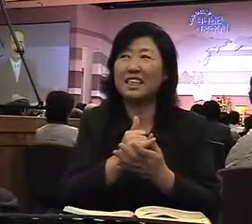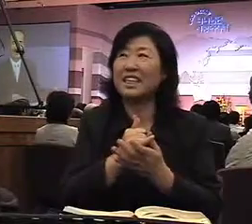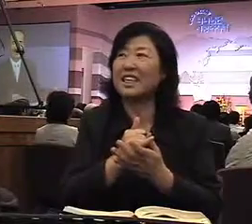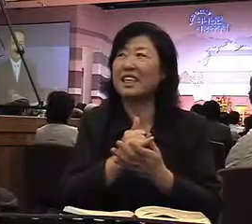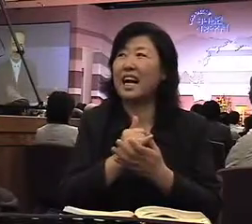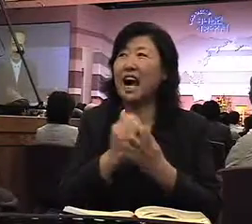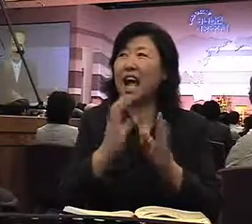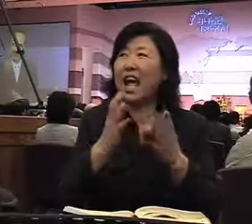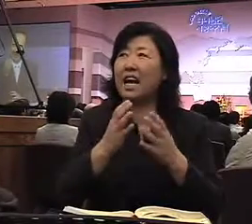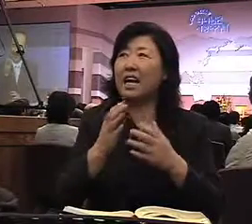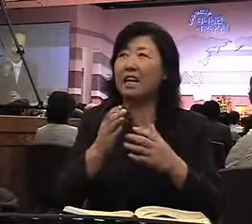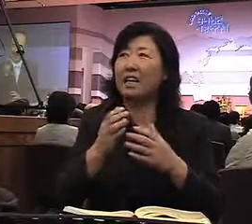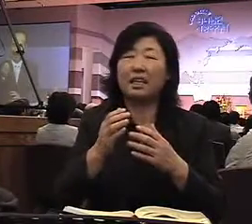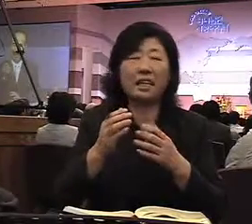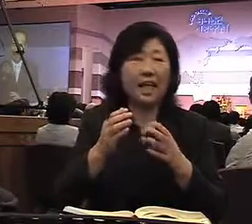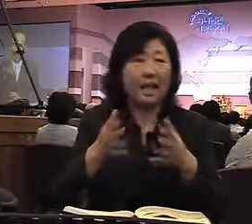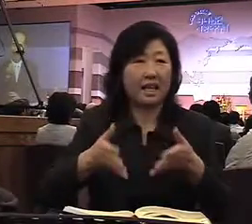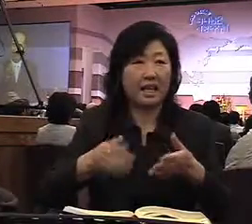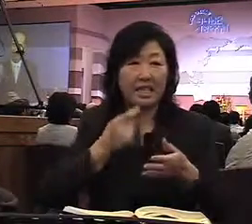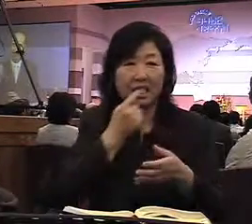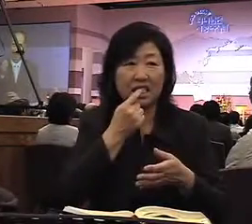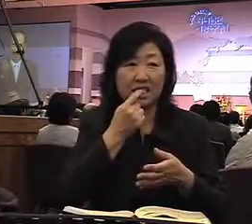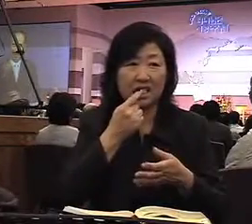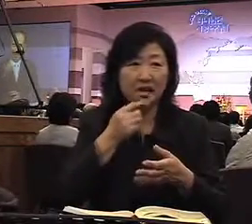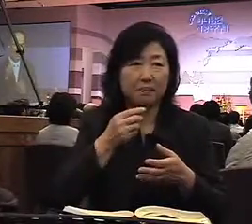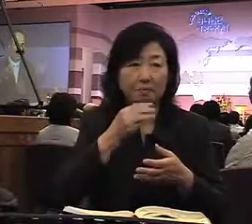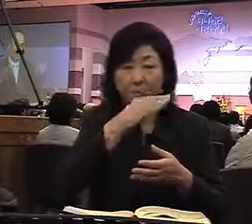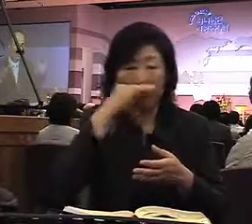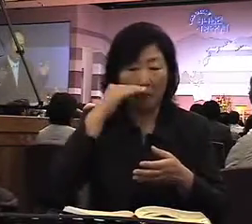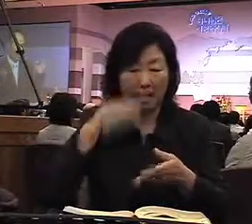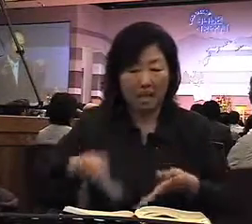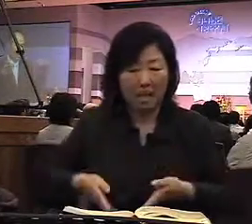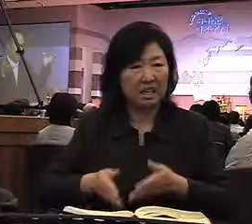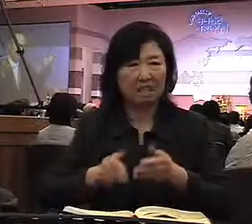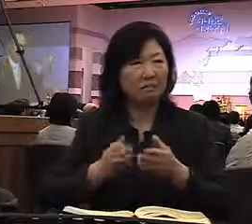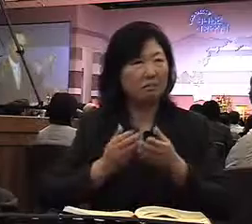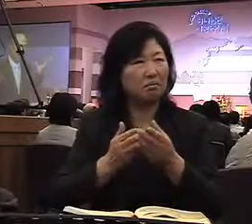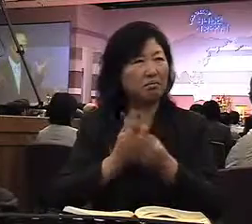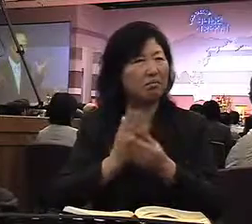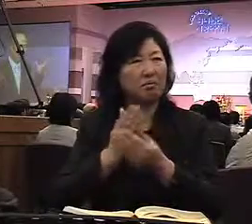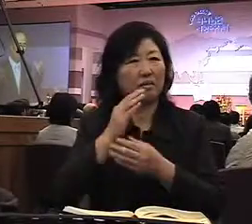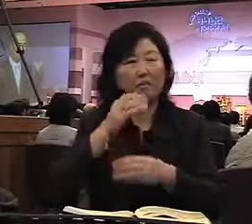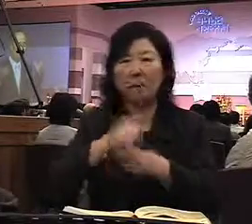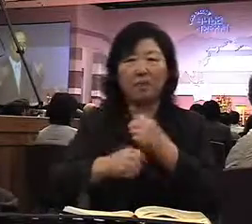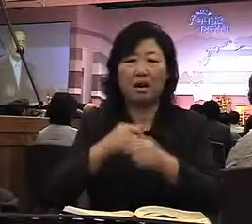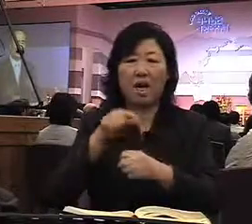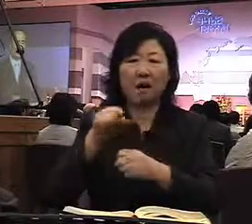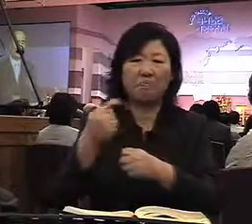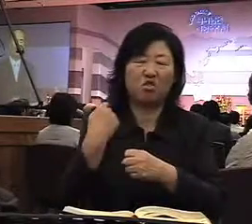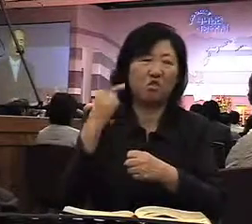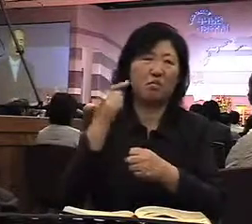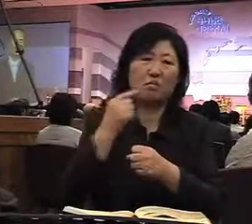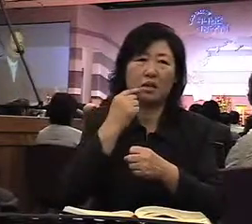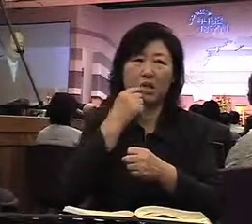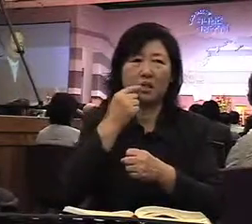아이는 태어나면서 이빨이 제대로 나지 않았고 앞, 뒤, 지귀, 제거치 마음대로 이빨이 달아서 오죽하면 제